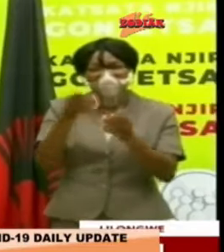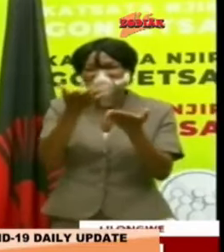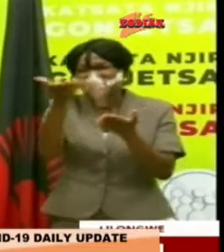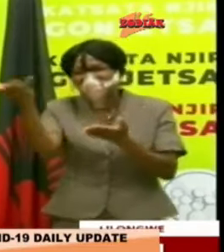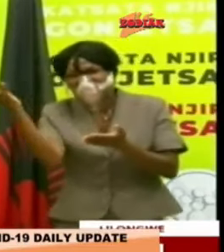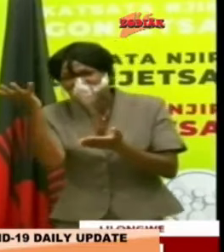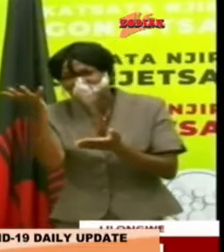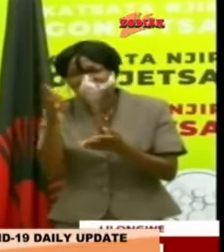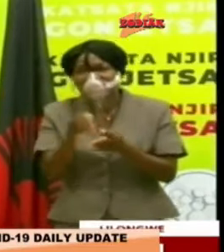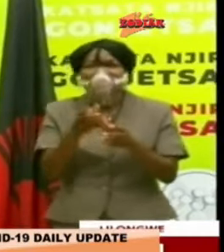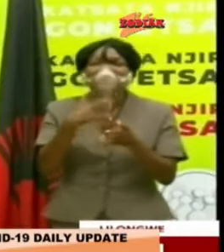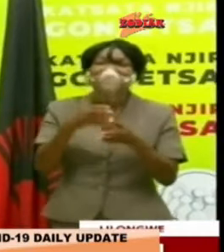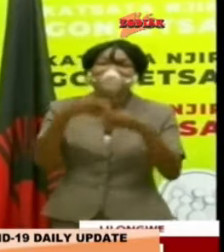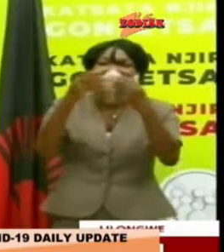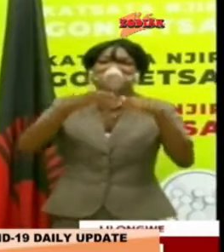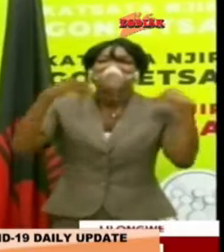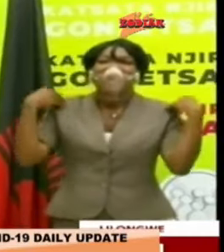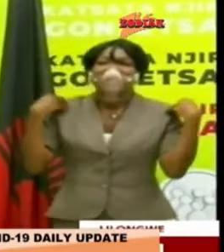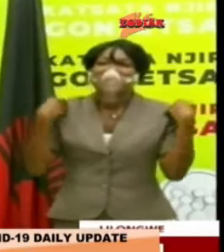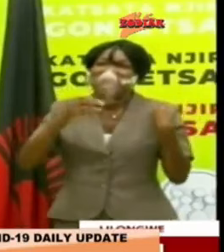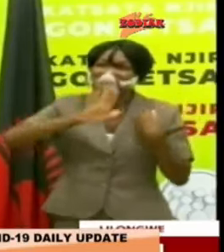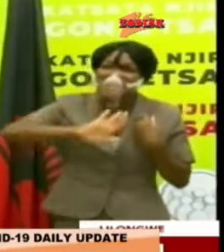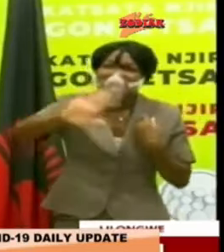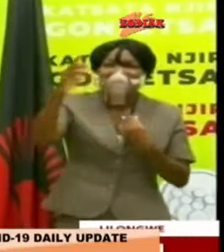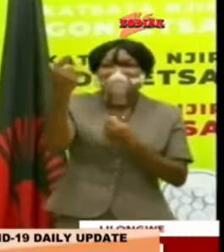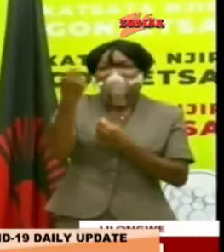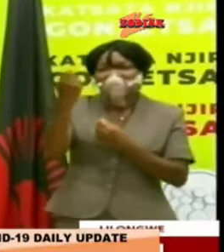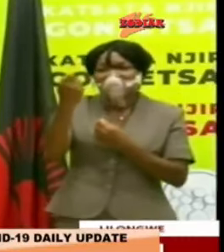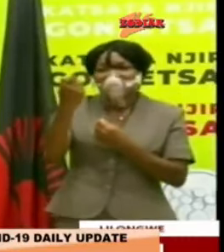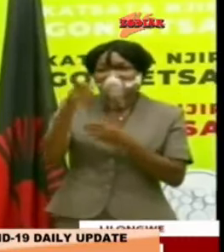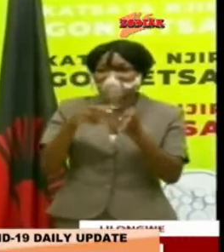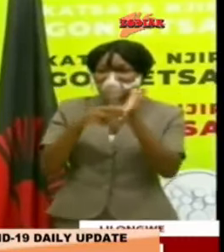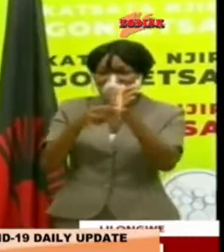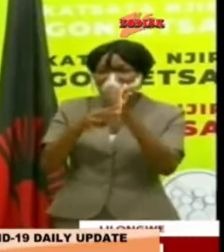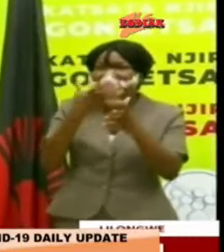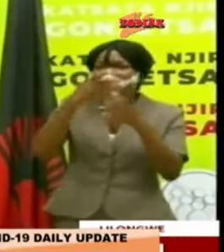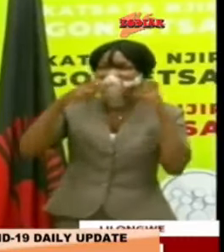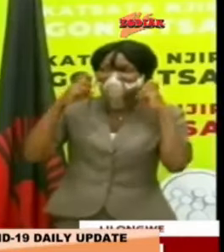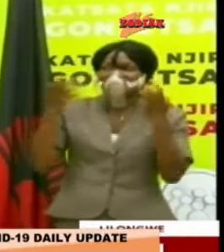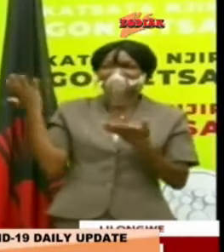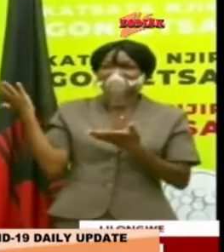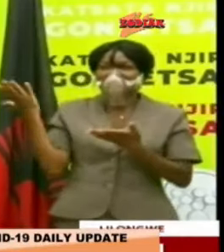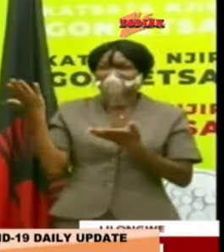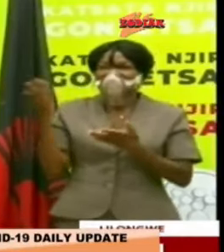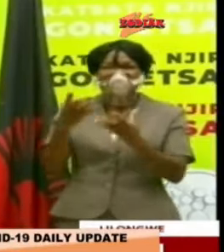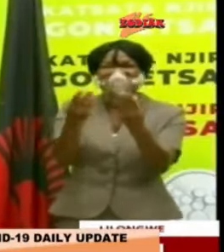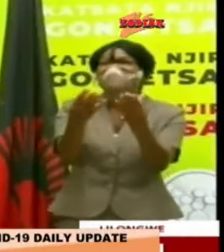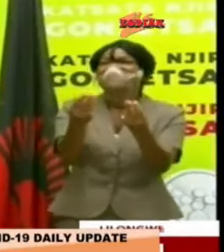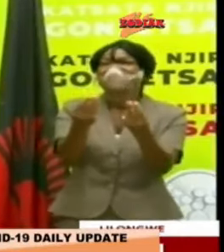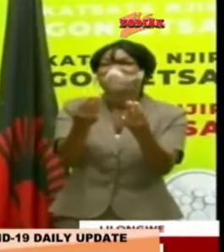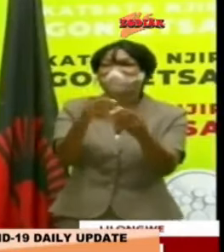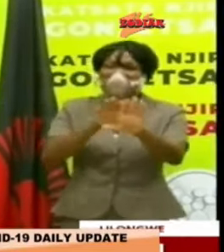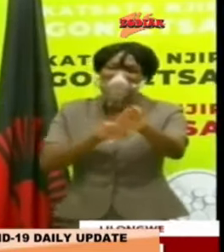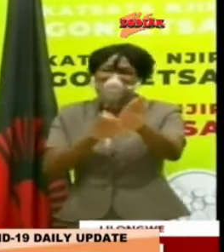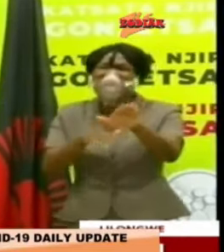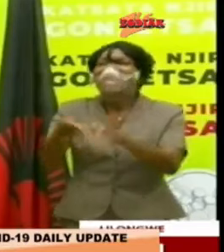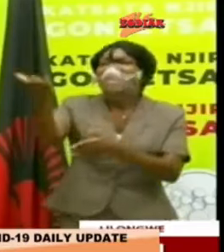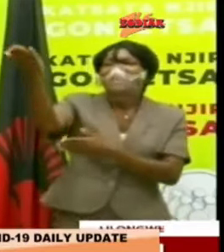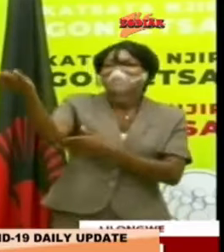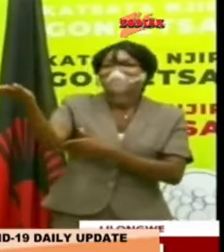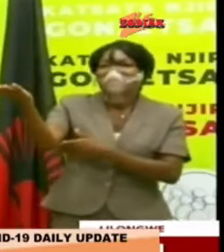ani ake kuti apange nawo atengepo gawo. Kusoka masiki ngati ndavala ine sikovuta ayi. Tili ndi materala